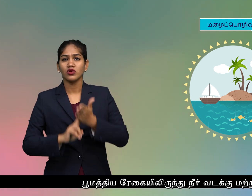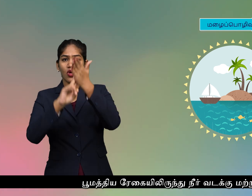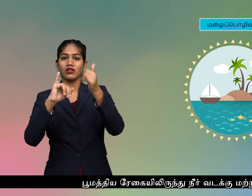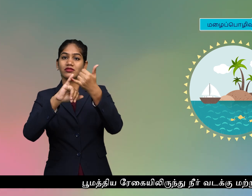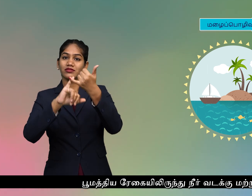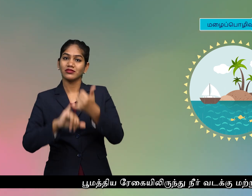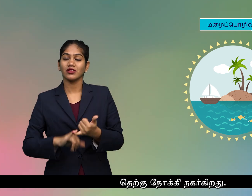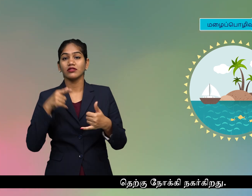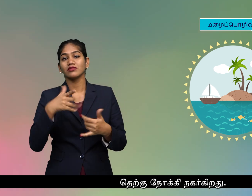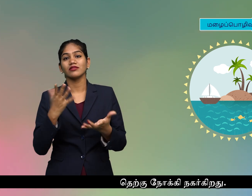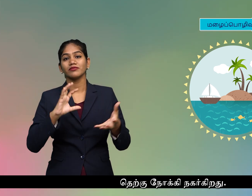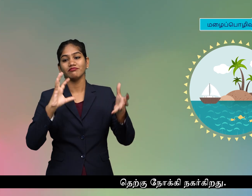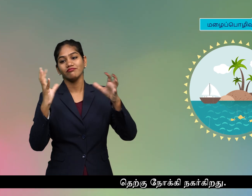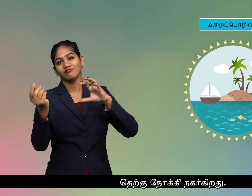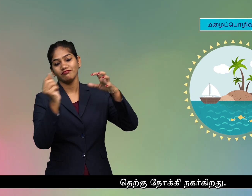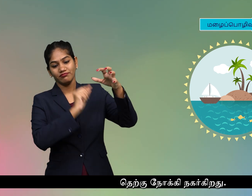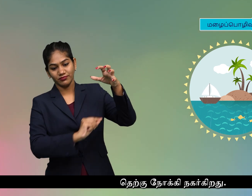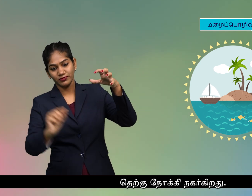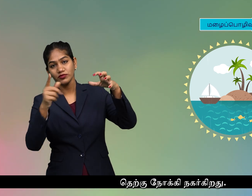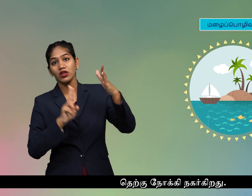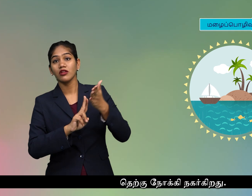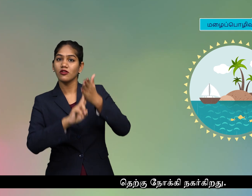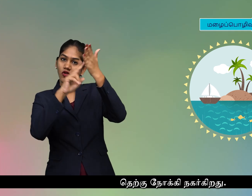வடக்கு மற்றும் தெற்கு நோக்கி நகர்கிறது.